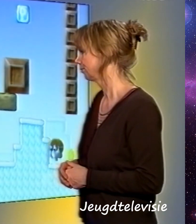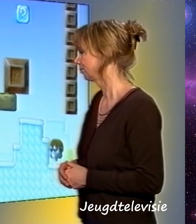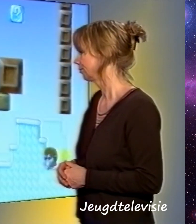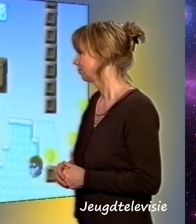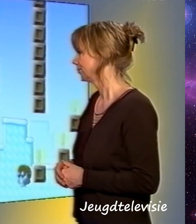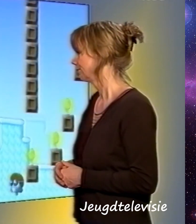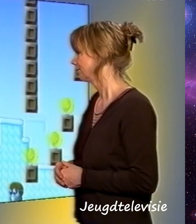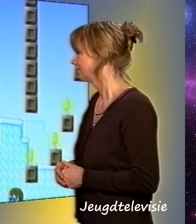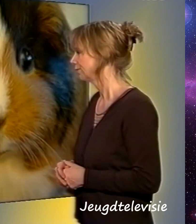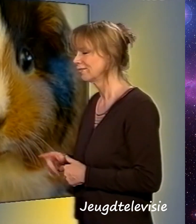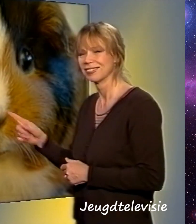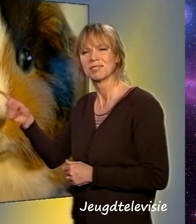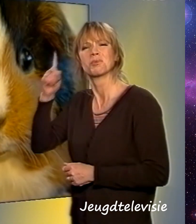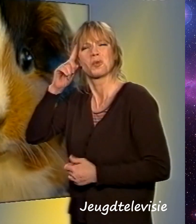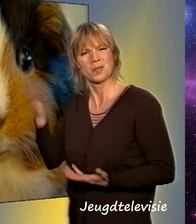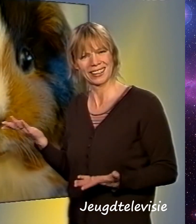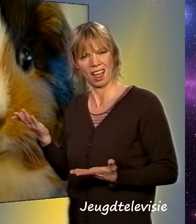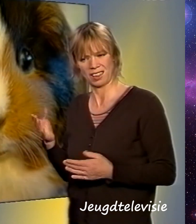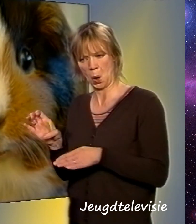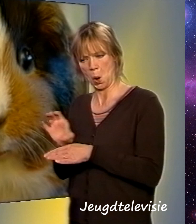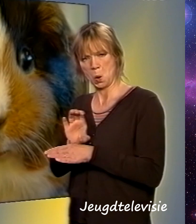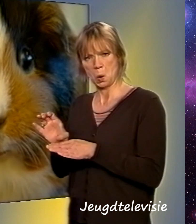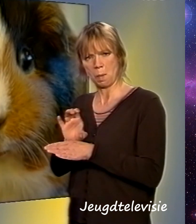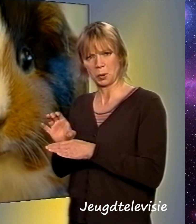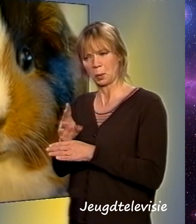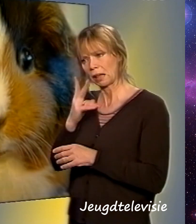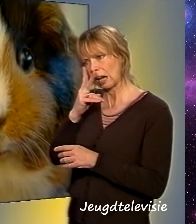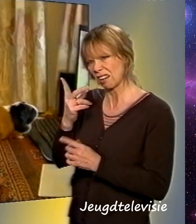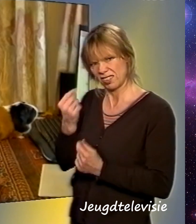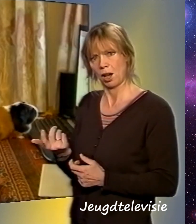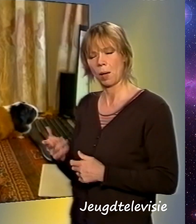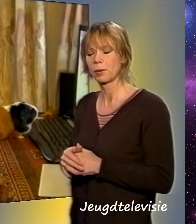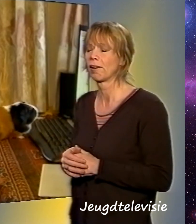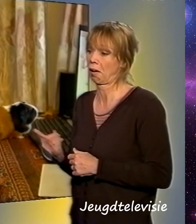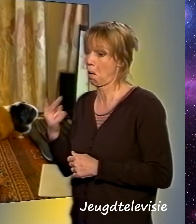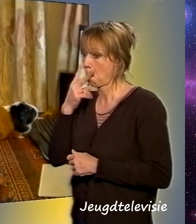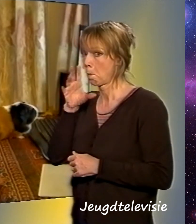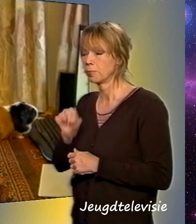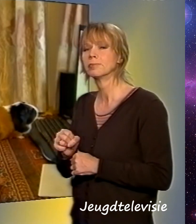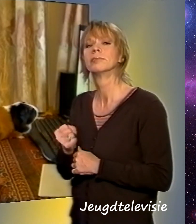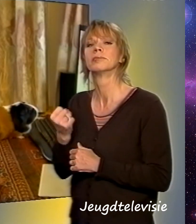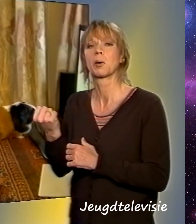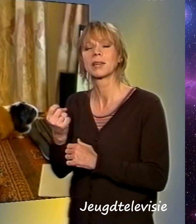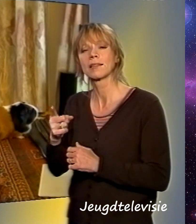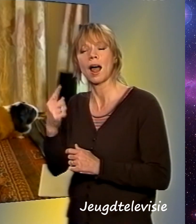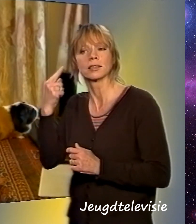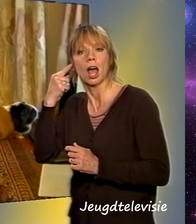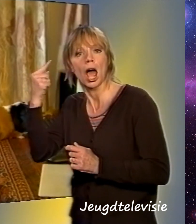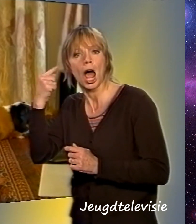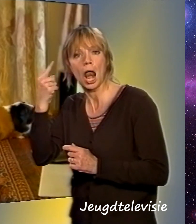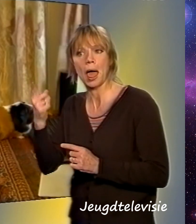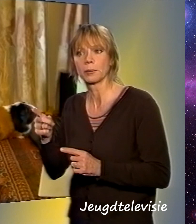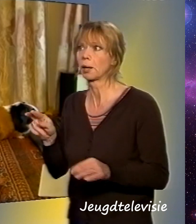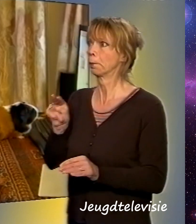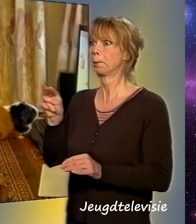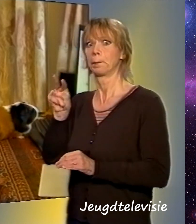hoe merk je nou de fryske computeren leuk vindt nou in mijn het vooral omdat als bijvoorbeeld haar en geluidjes en zo en